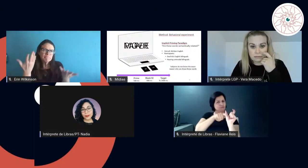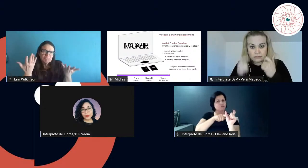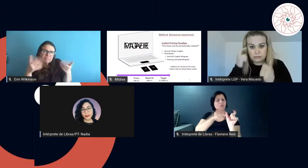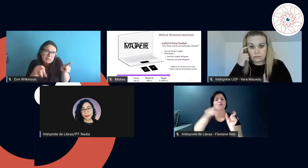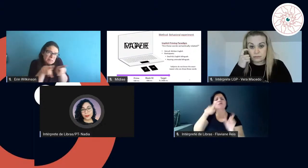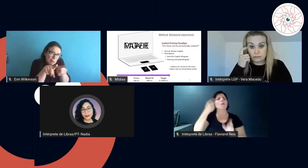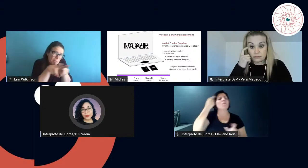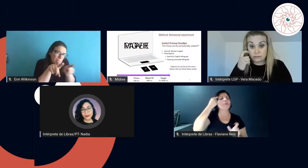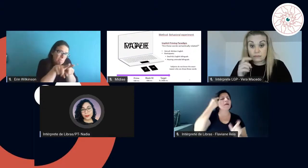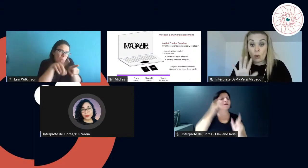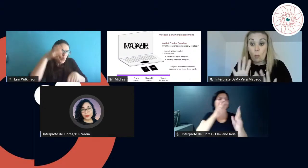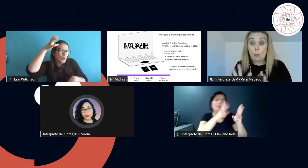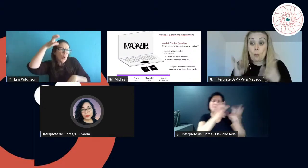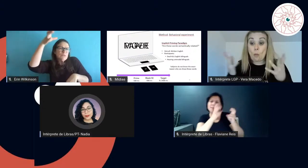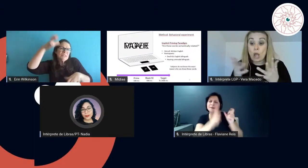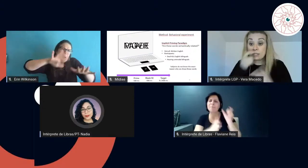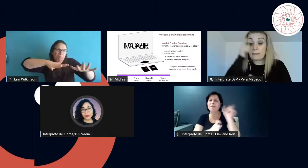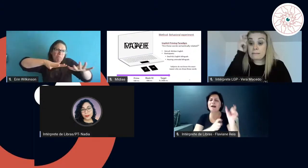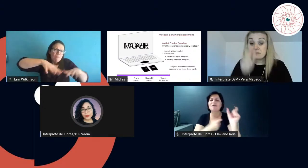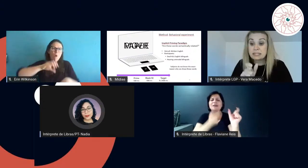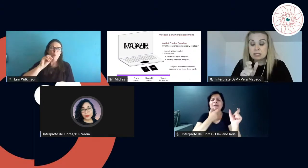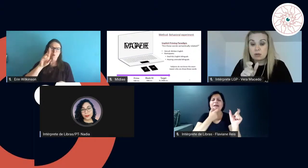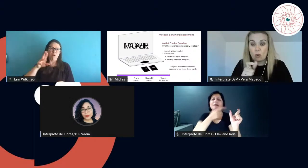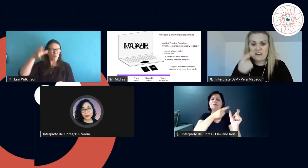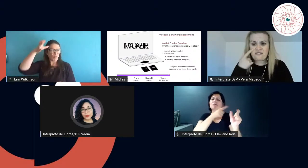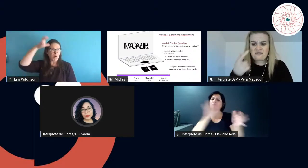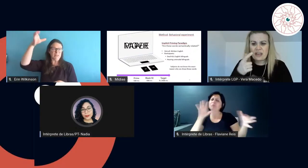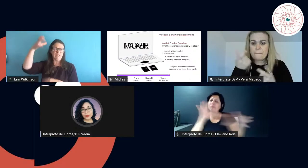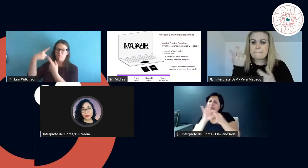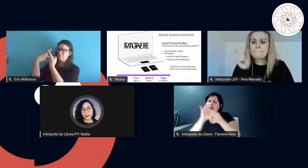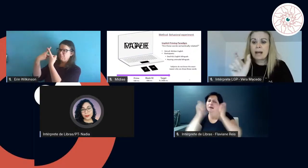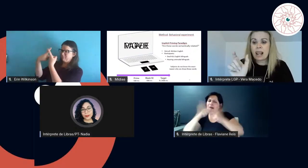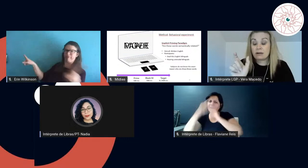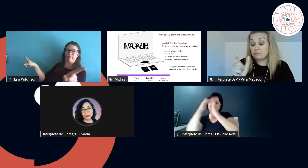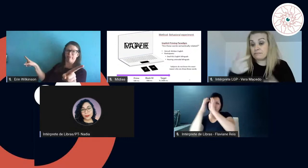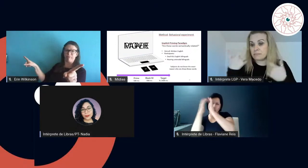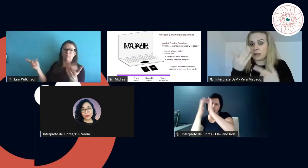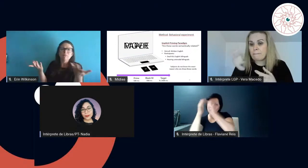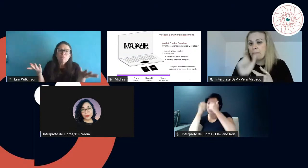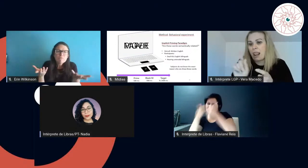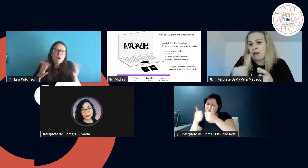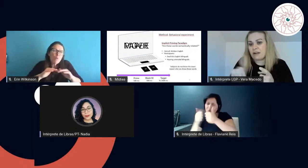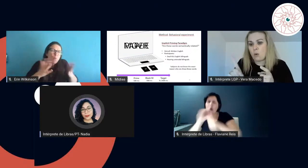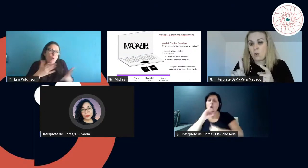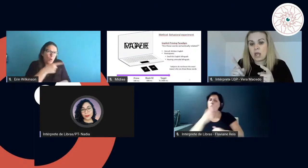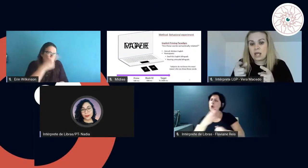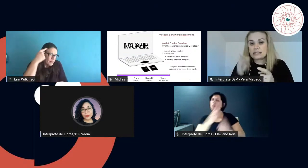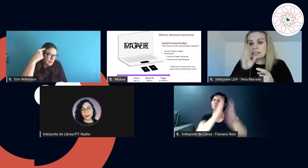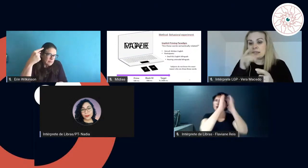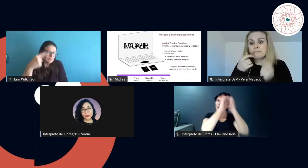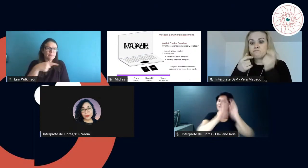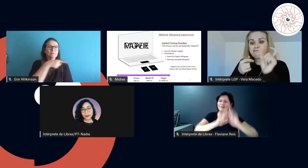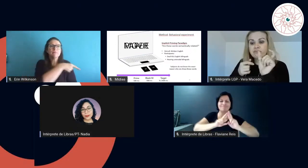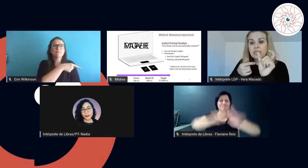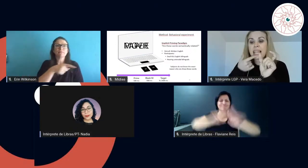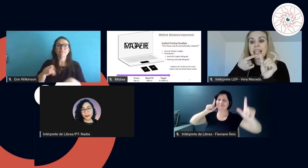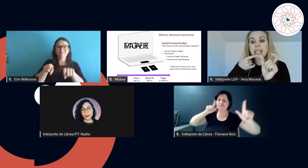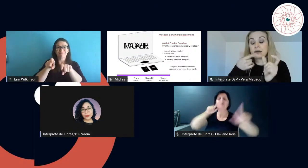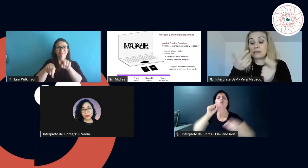debruçar quando uma pessoa se depara com o termo e em língua inglês.